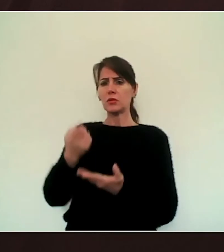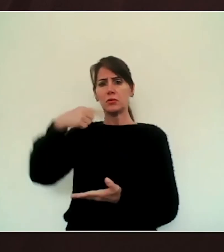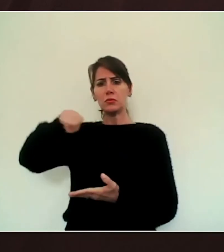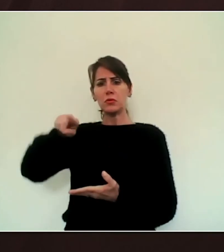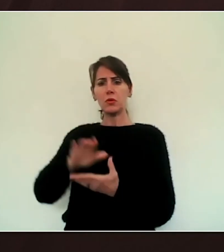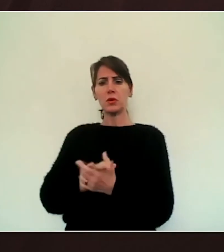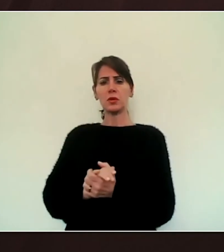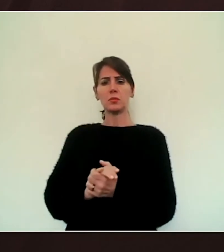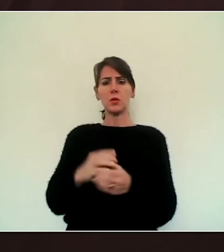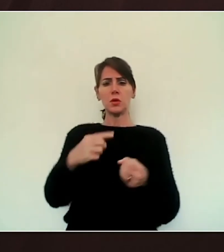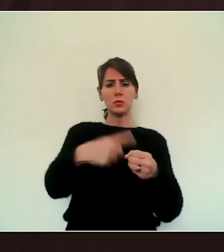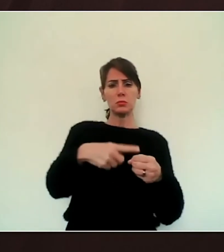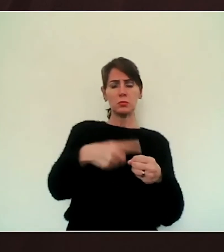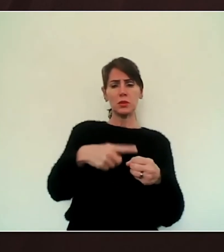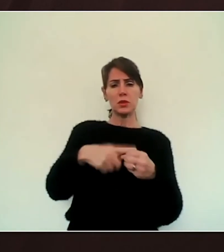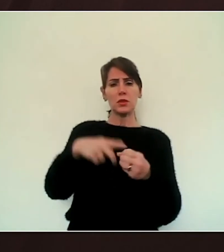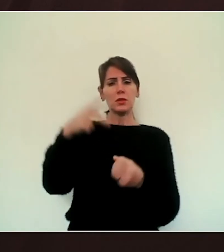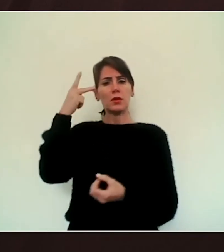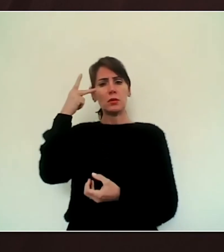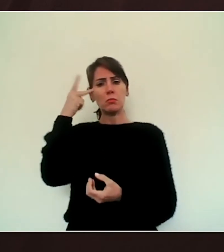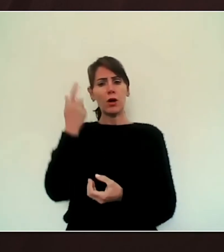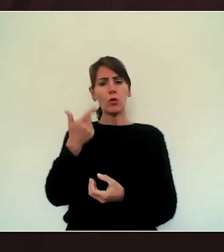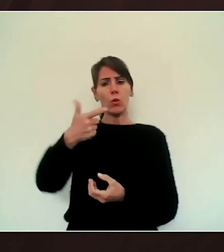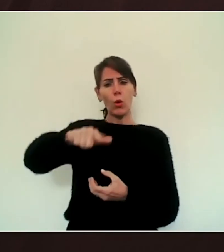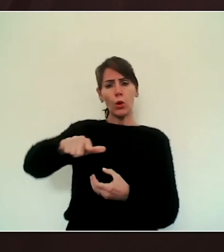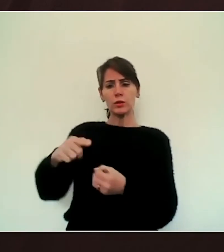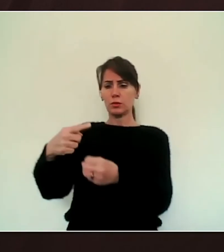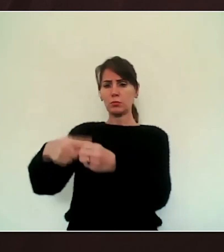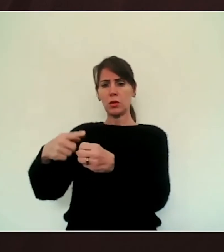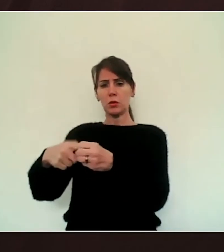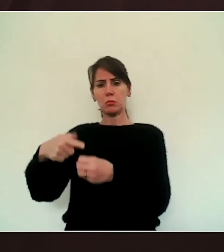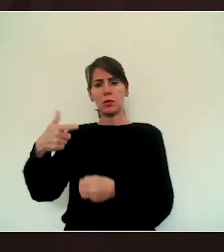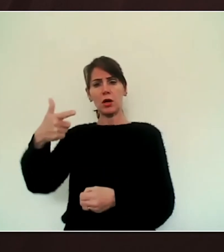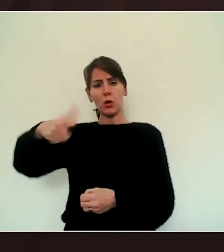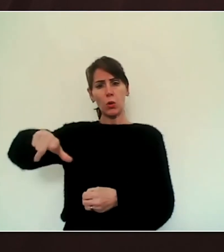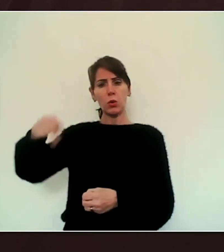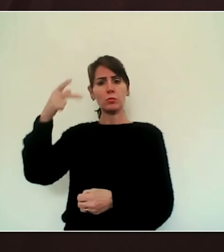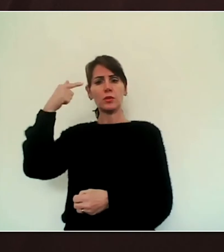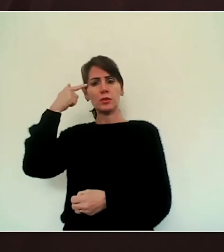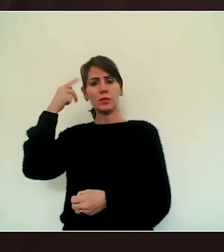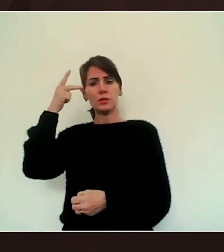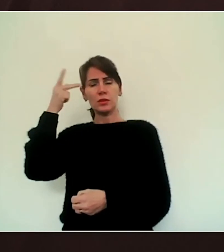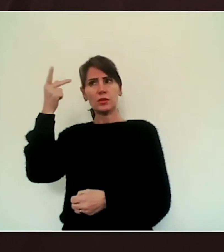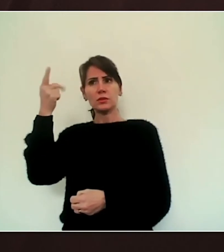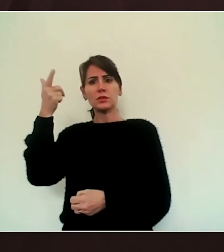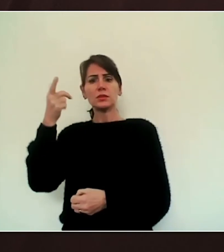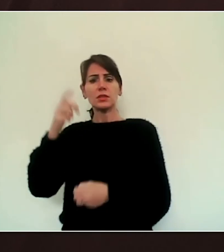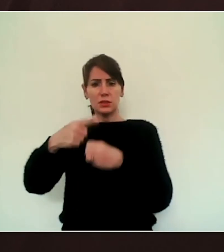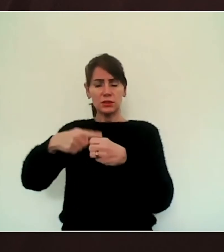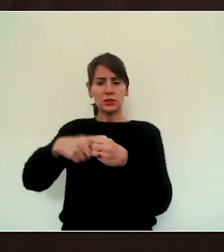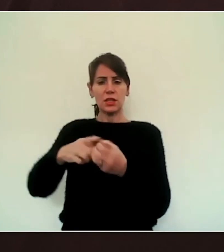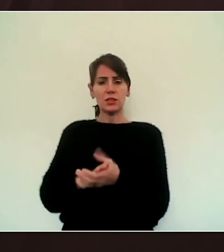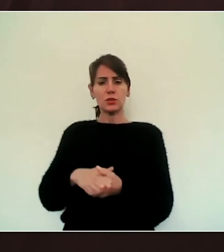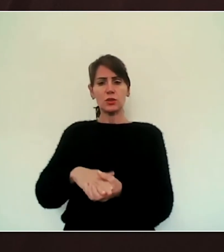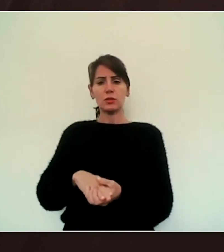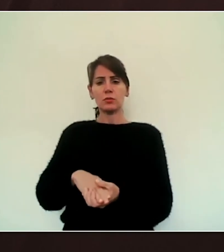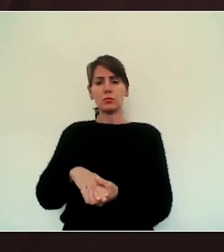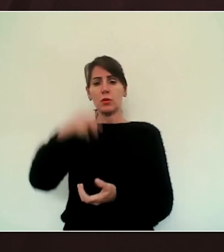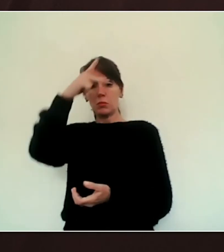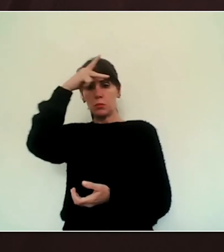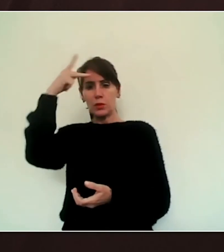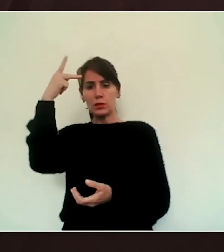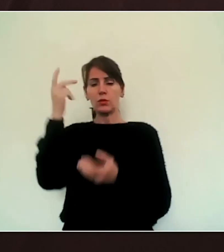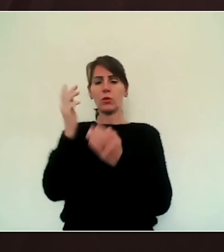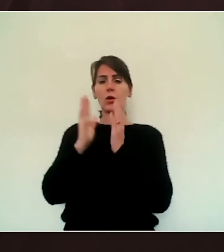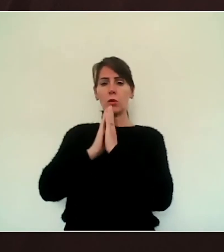São Paulo. Vocês estavam lá. Agora, recente eu tive em São Paulo e